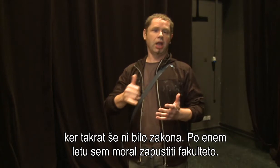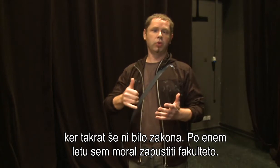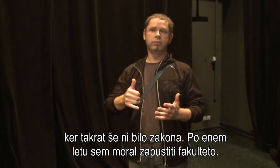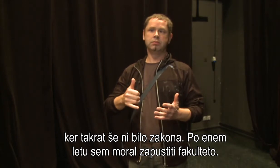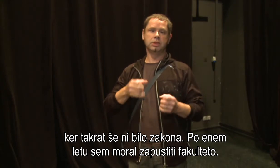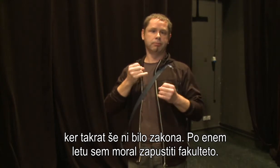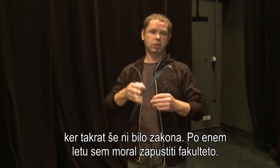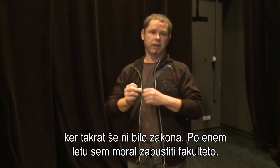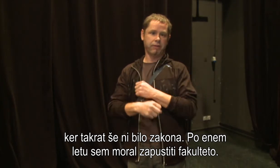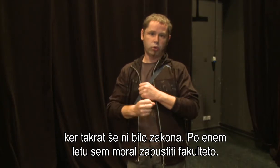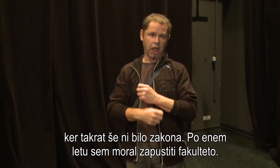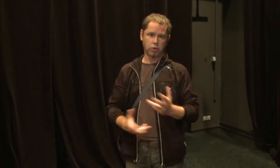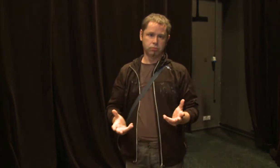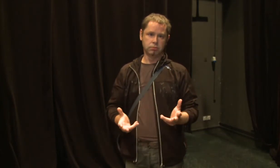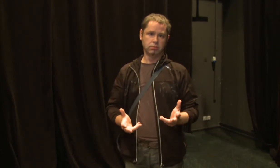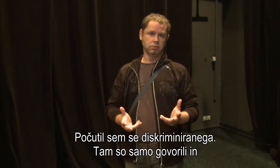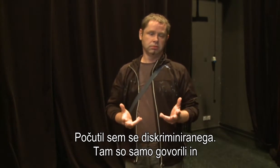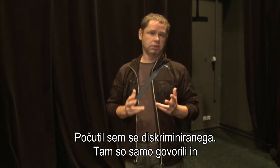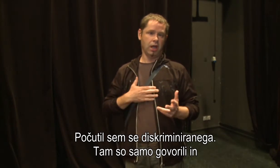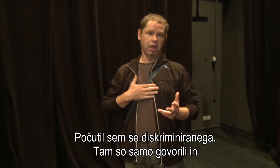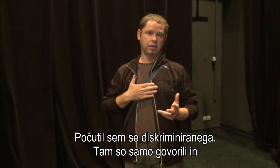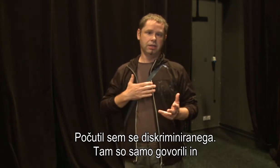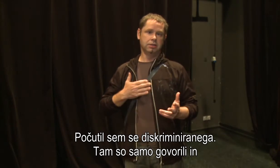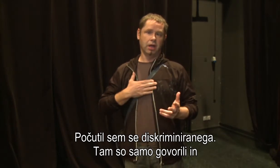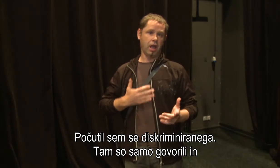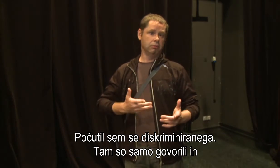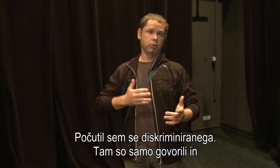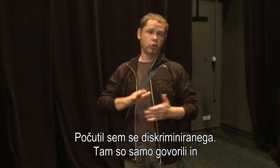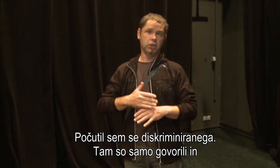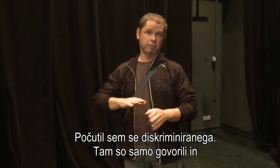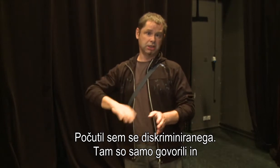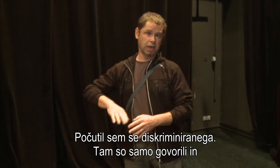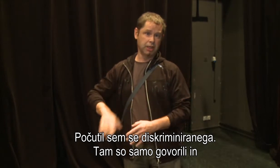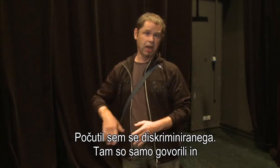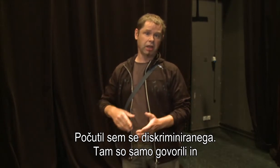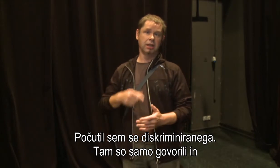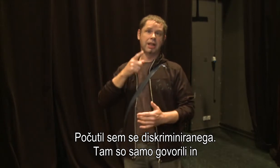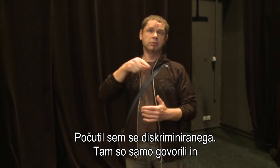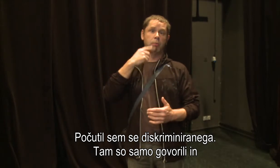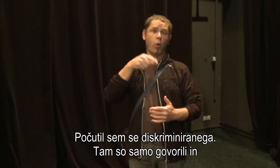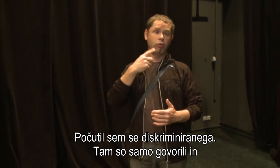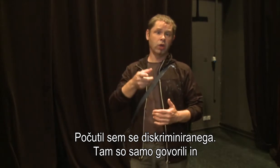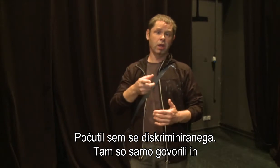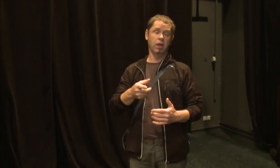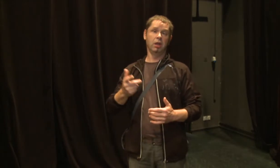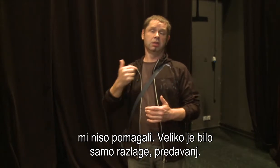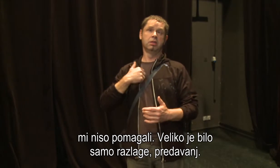letu zapustiti fakulteto. Zakaj? Počutil sem diskriminiran, tam samo govori,